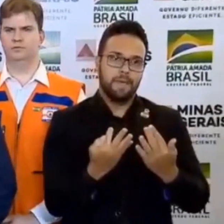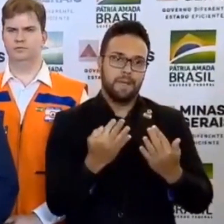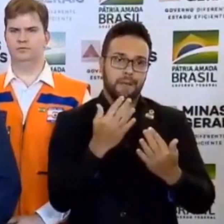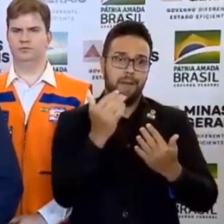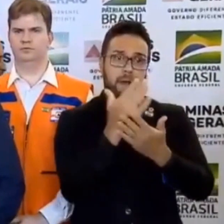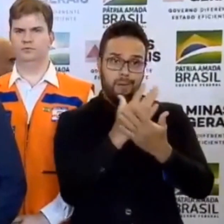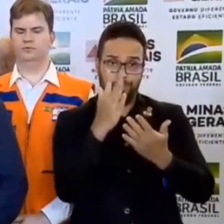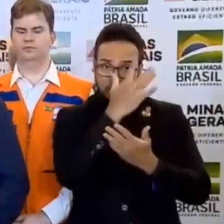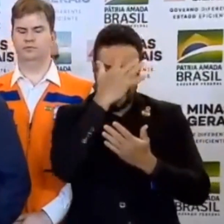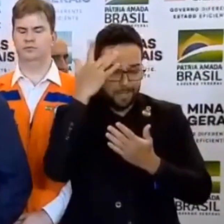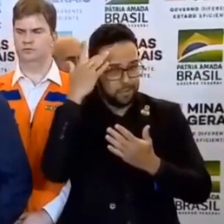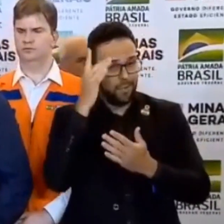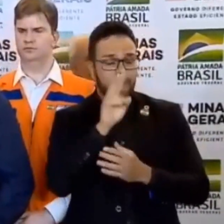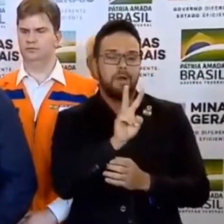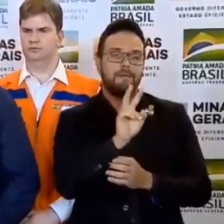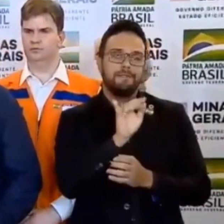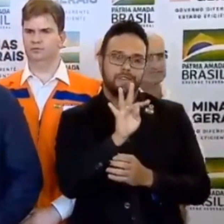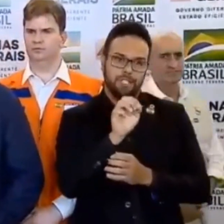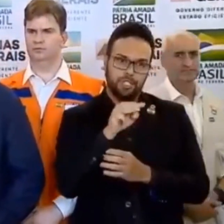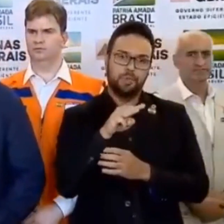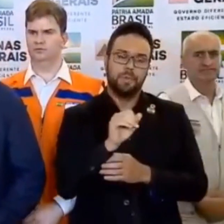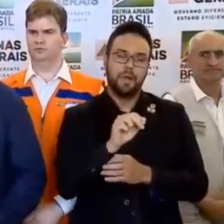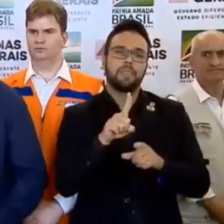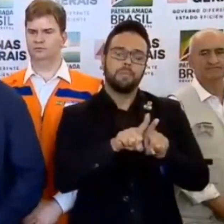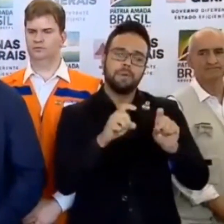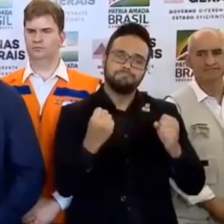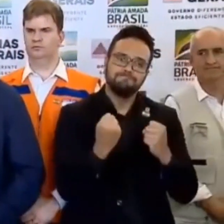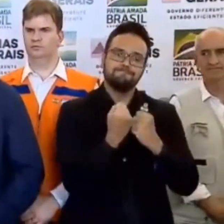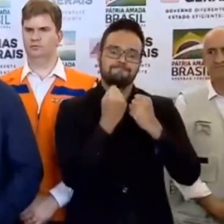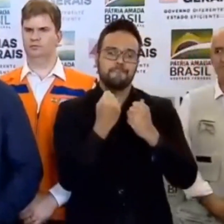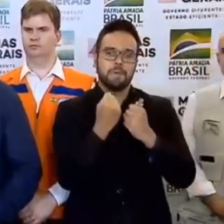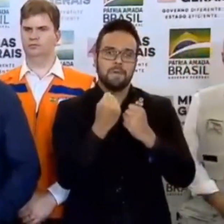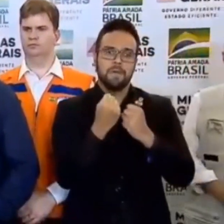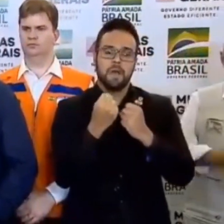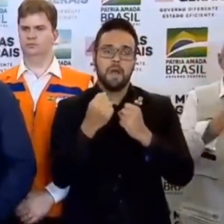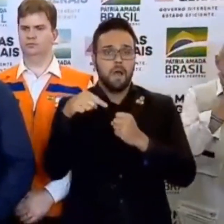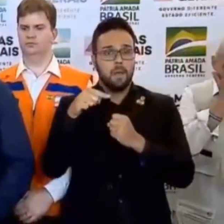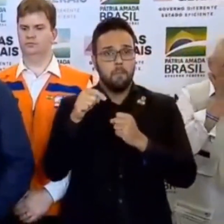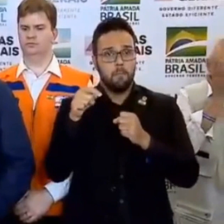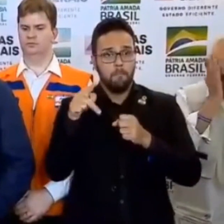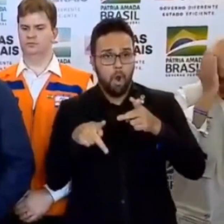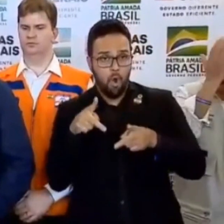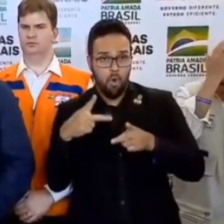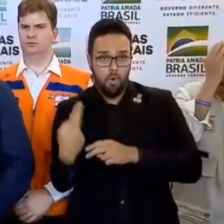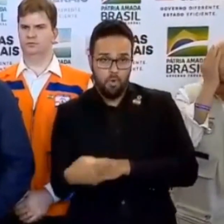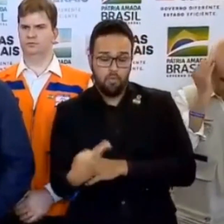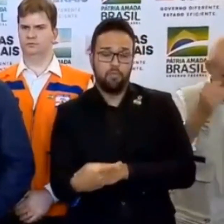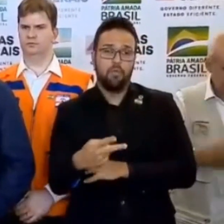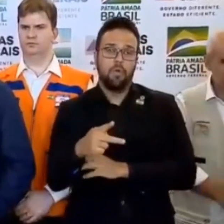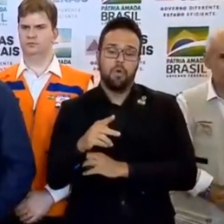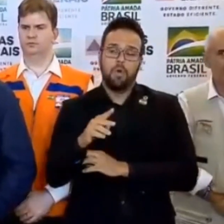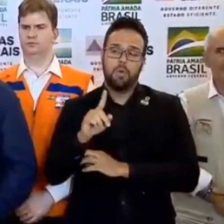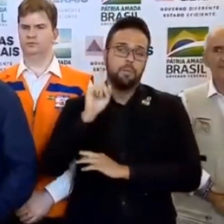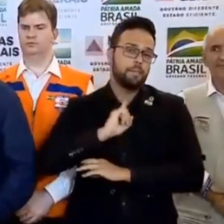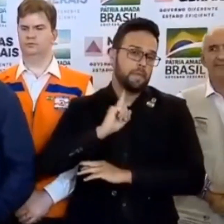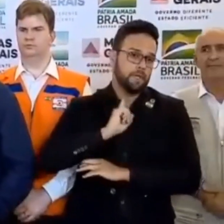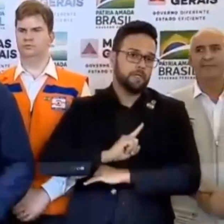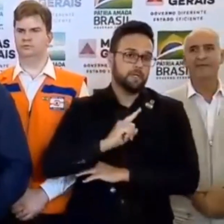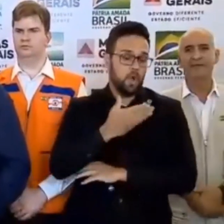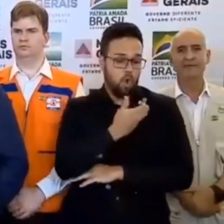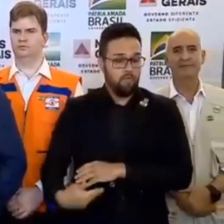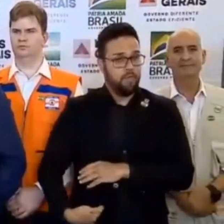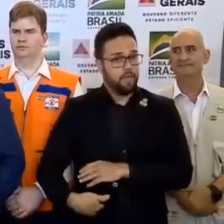lado do sofrimento do povo aqui de Minas Gerais. O governo veio com 7 ministros para cá